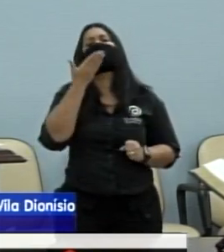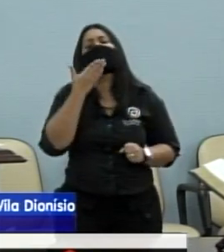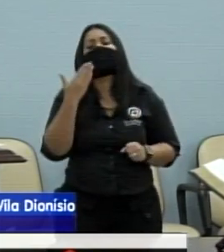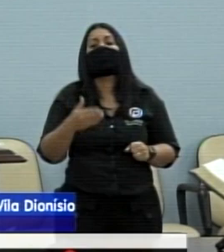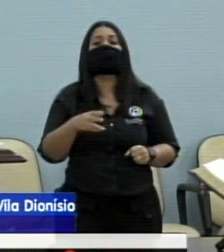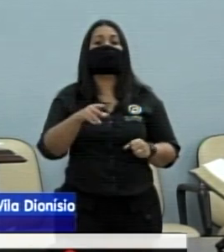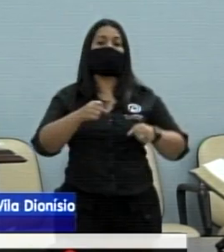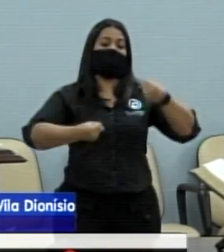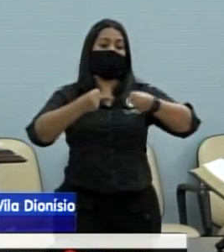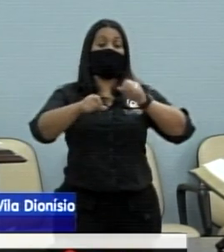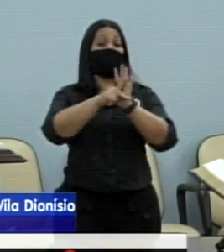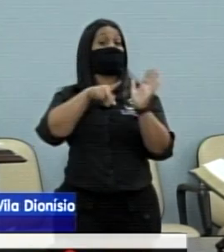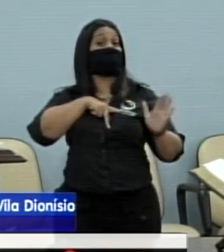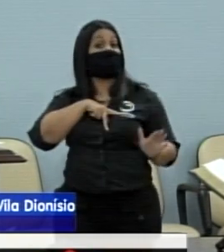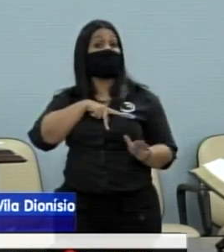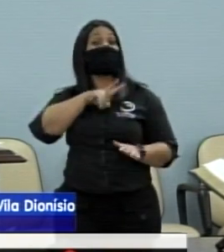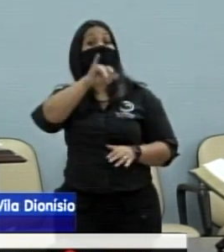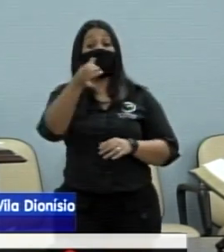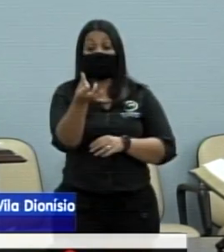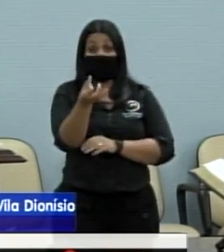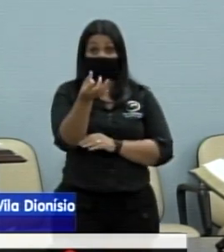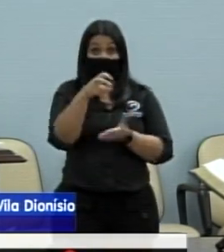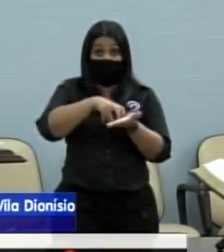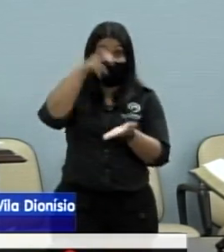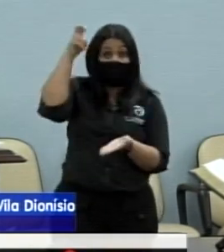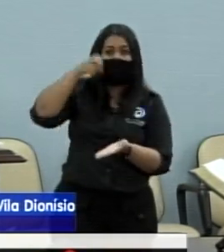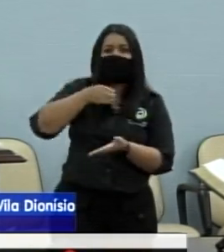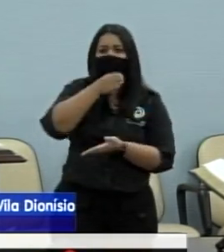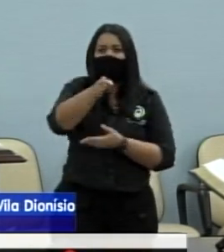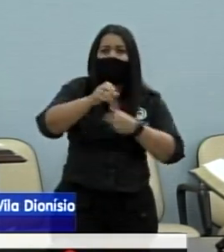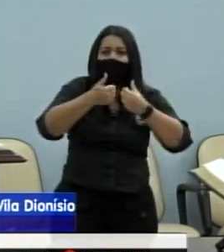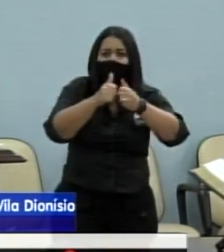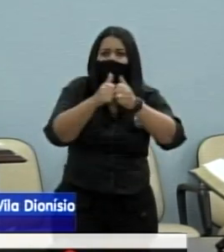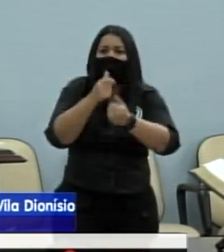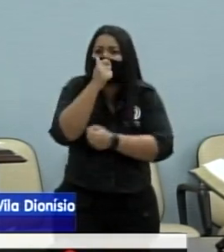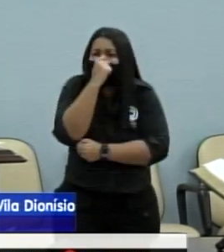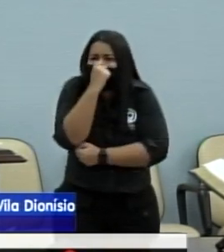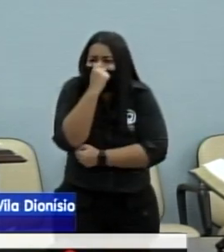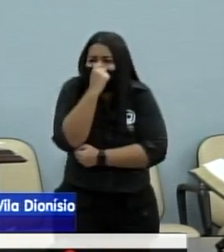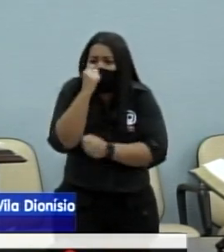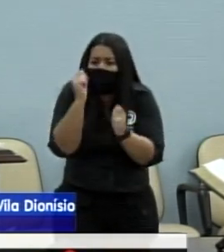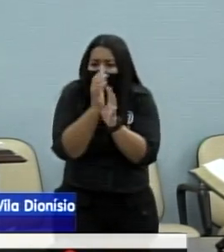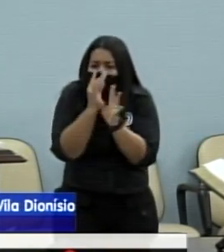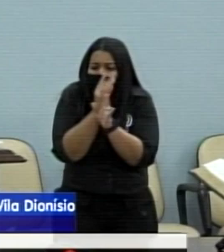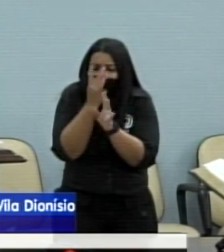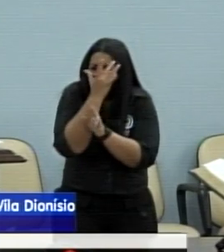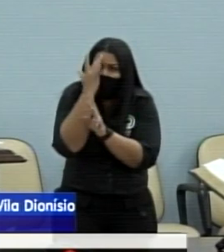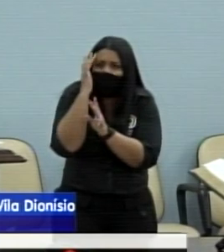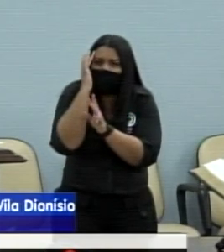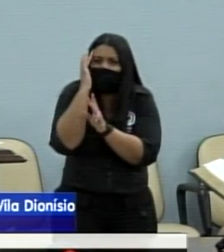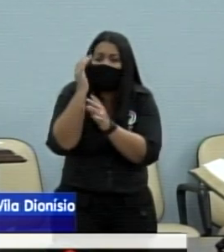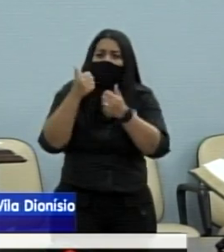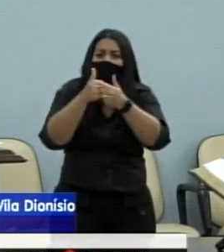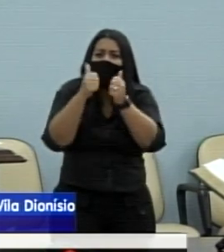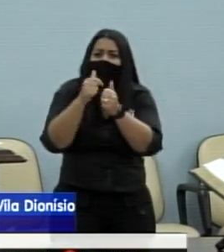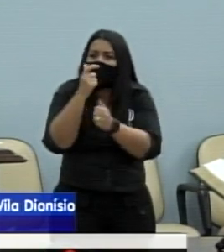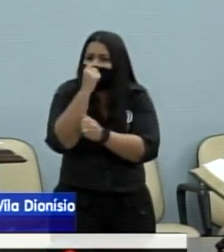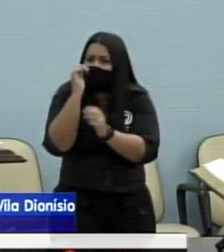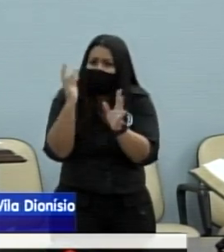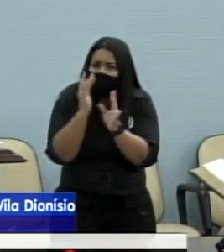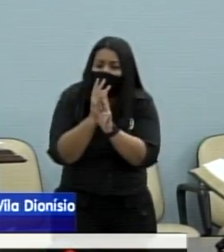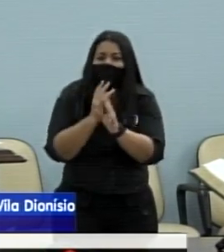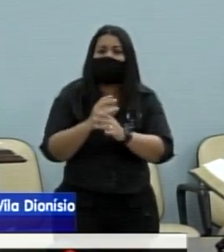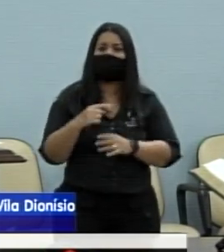condução 6 horas da manhã, com o ônibus lotado, lotado. Estivemos lá na sexta-feira, os ônibus chegavam lotados. Não